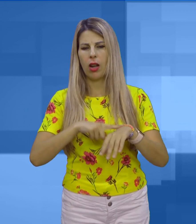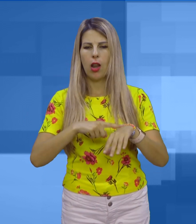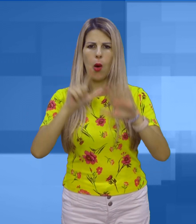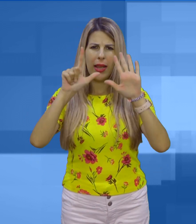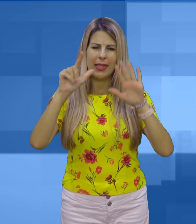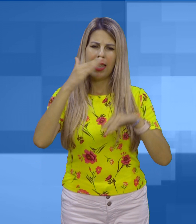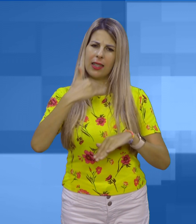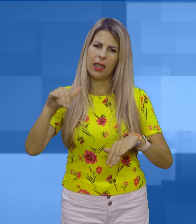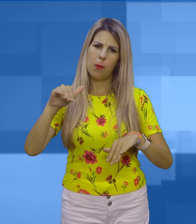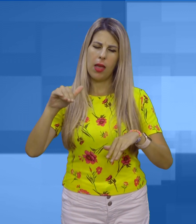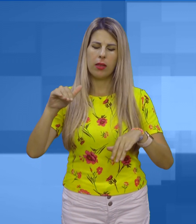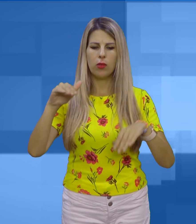Carabinieri.